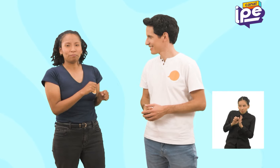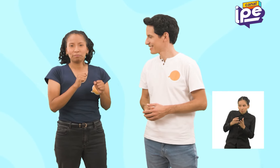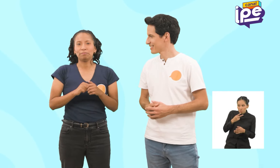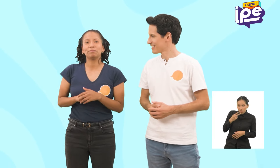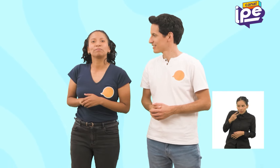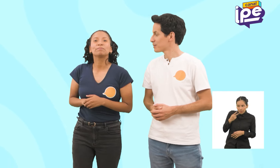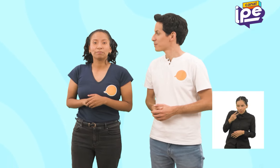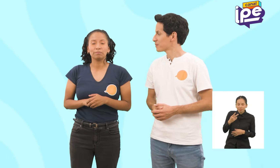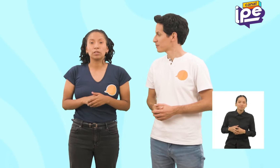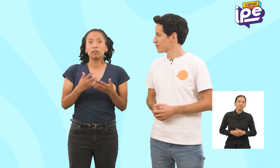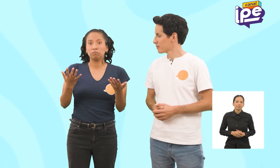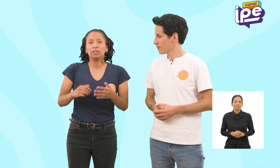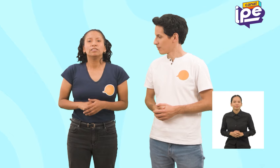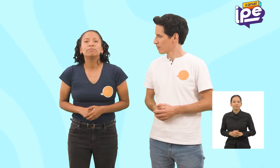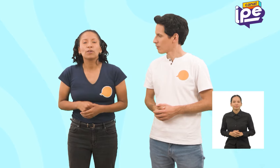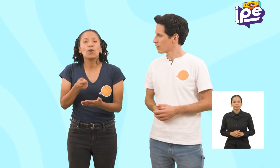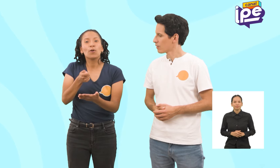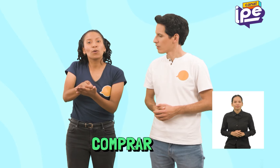claro Mickey